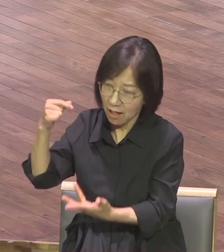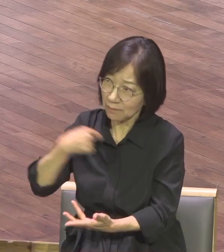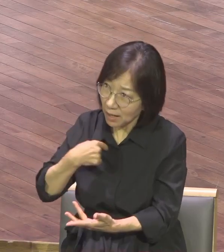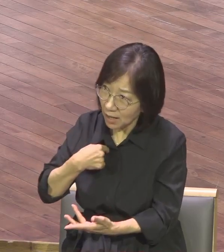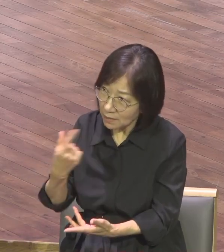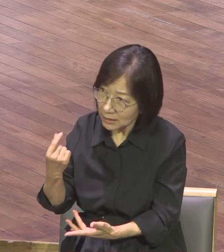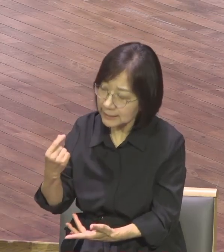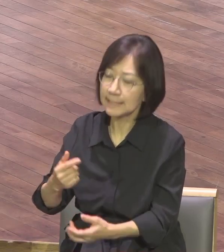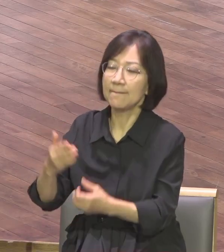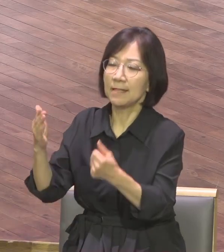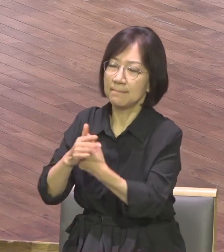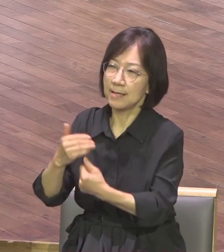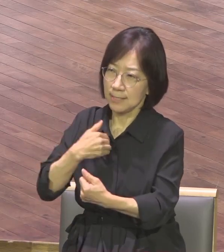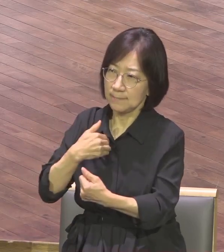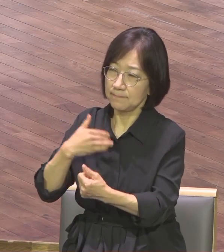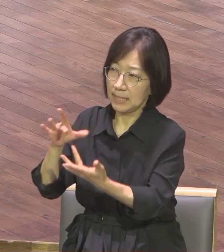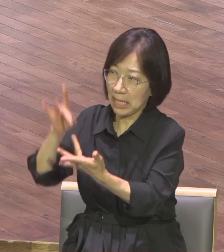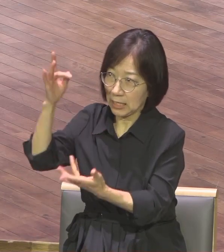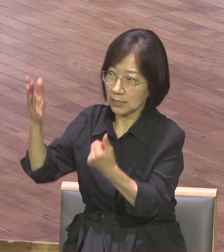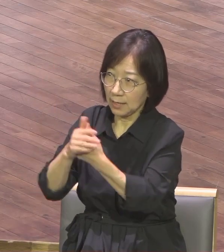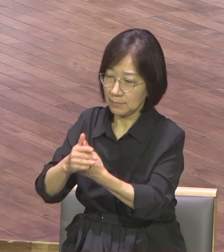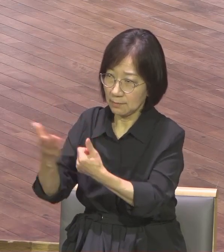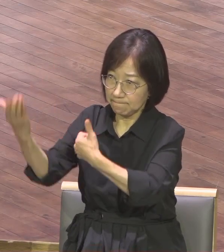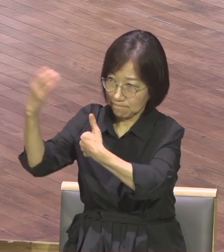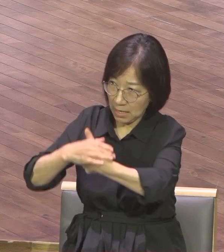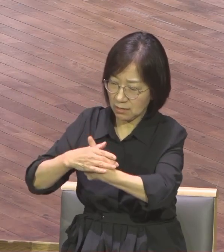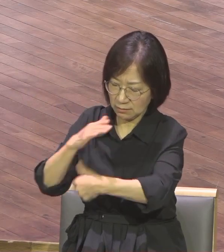그릇이 감당할 수 있는 능력을 주옵소서.